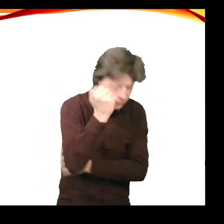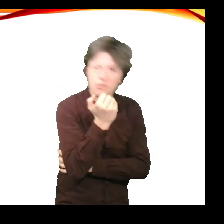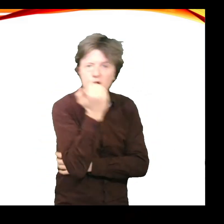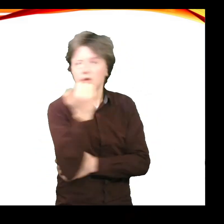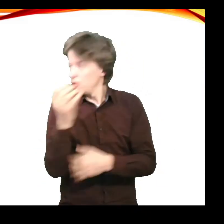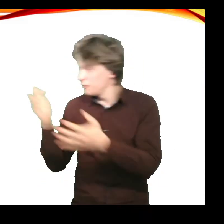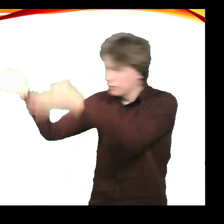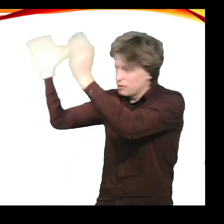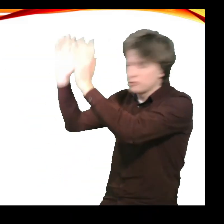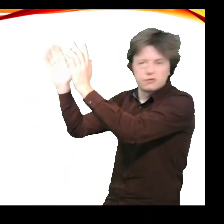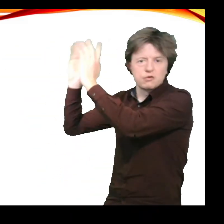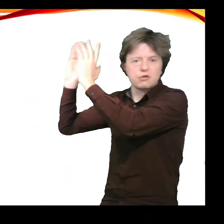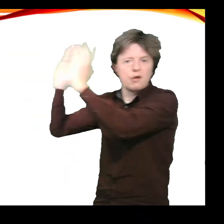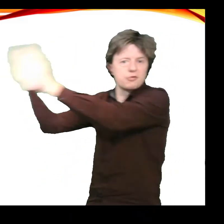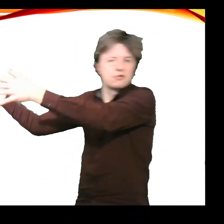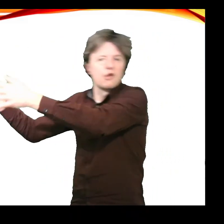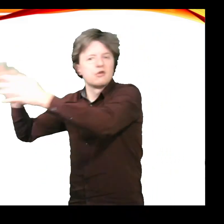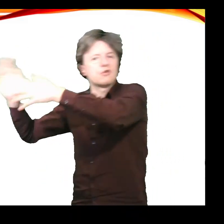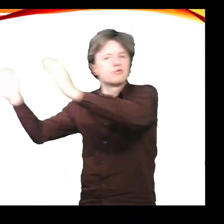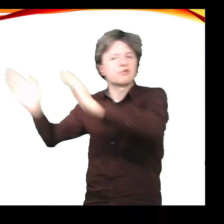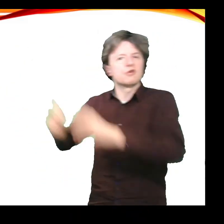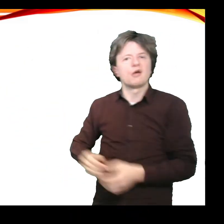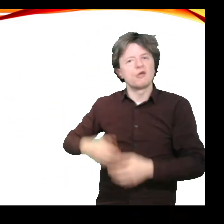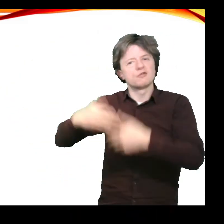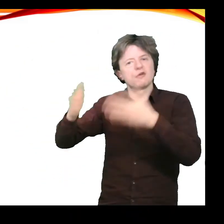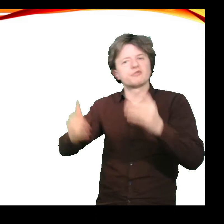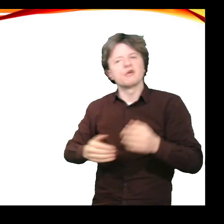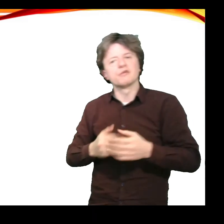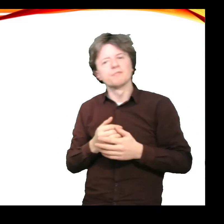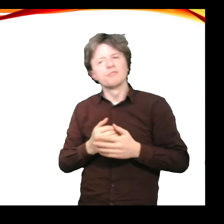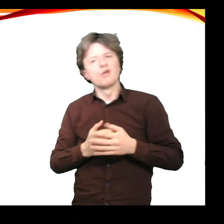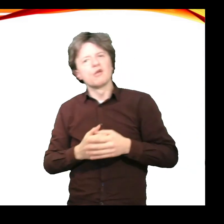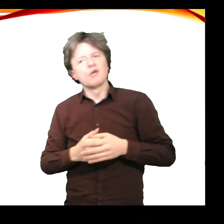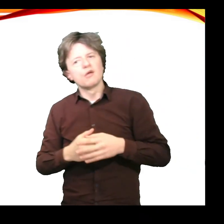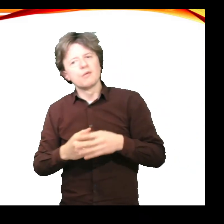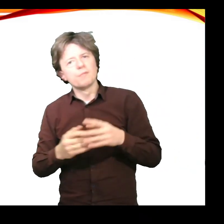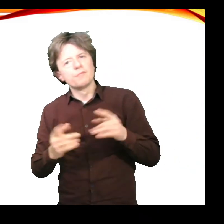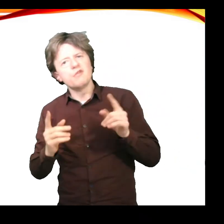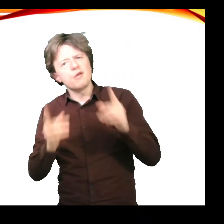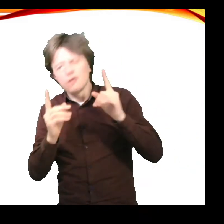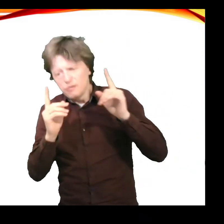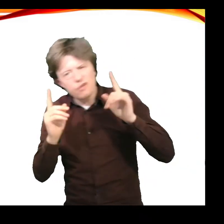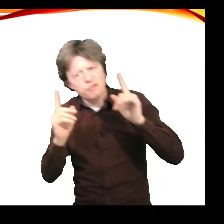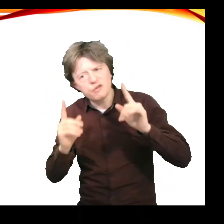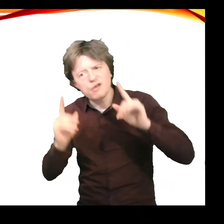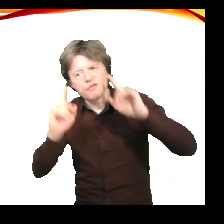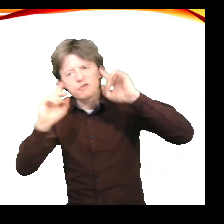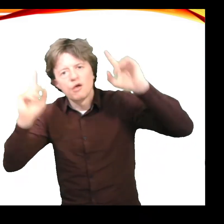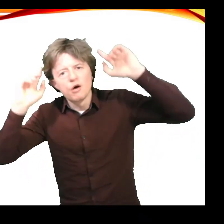meer influencers, rabbies, die rondtrokken en mensen wat vertelden. Nee, weet je wat de reden was?